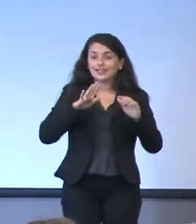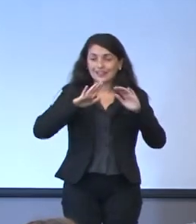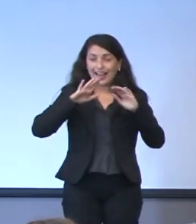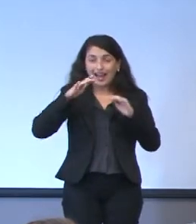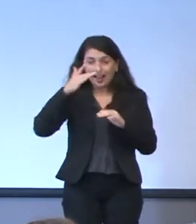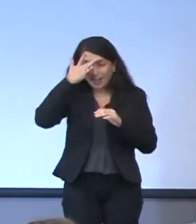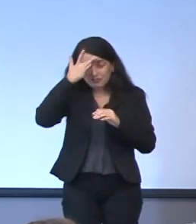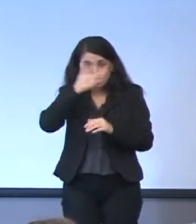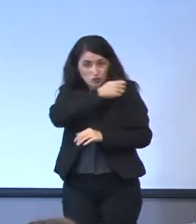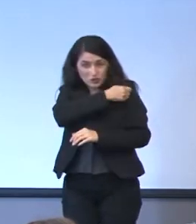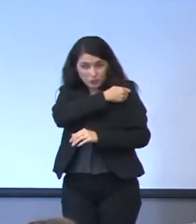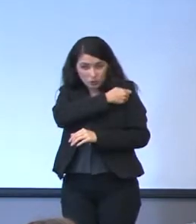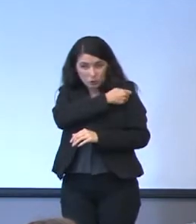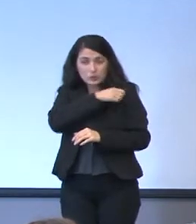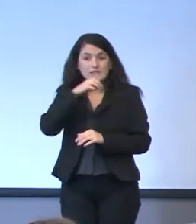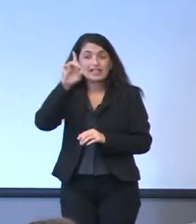3%.